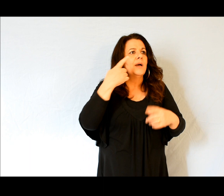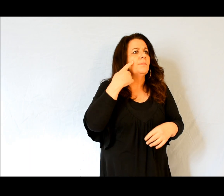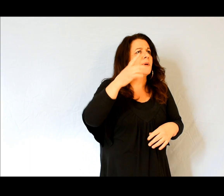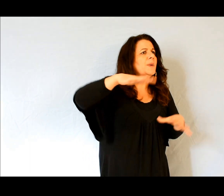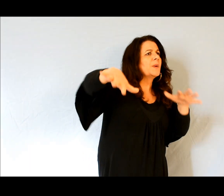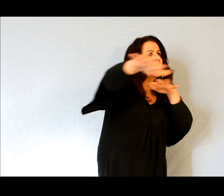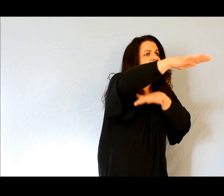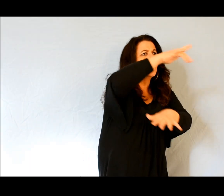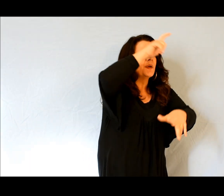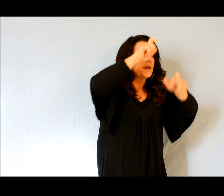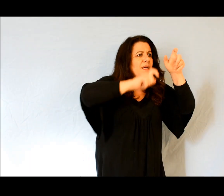captivité